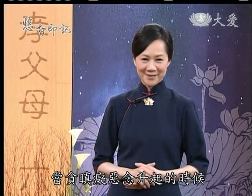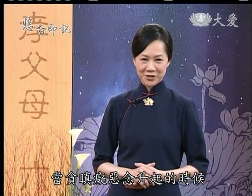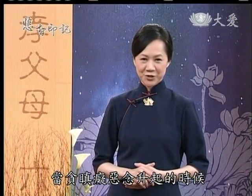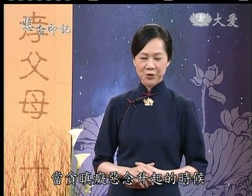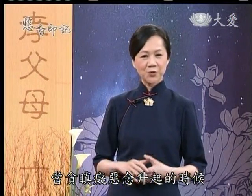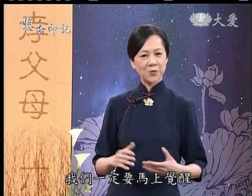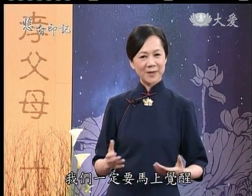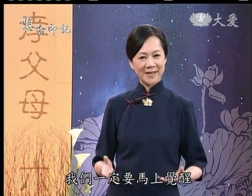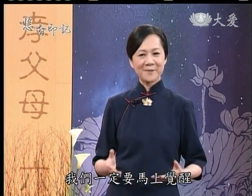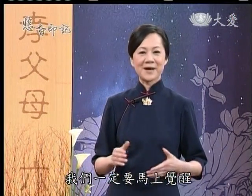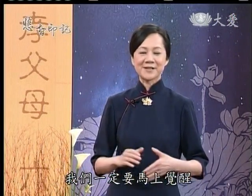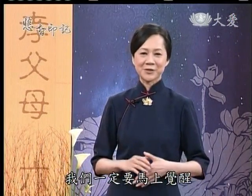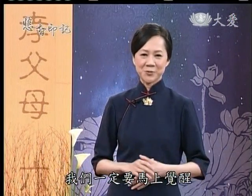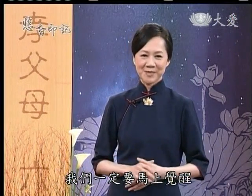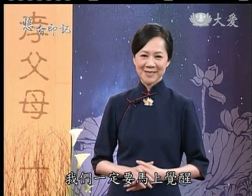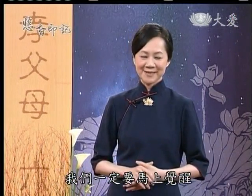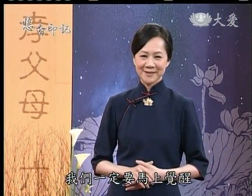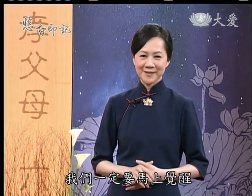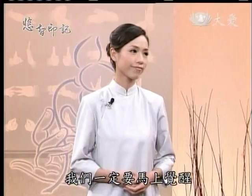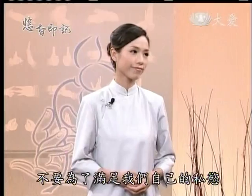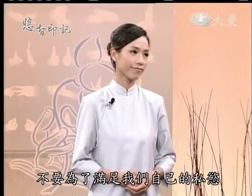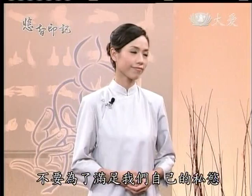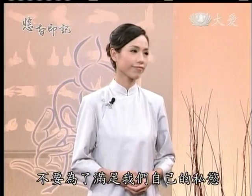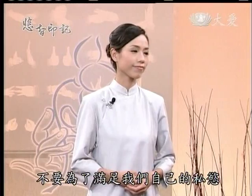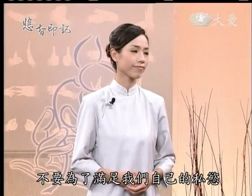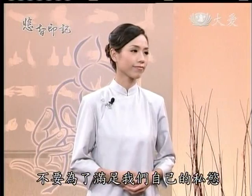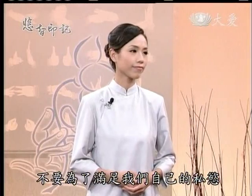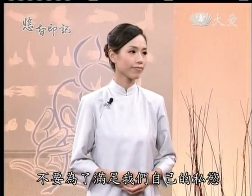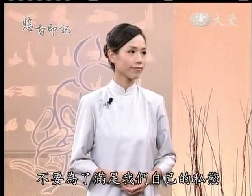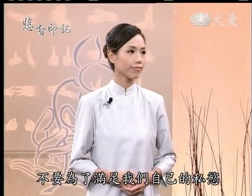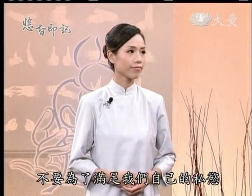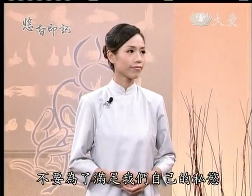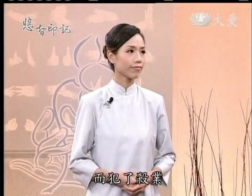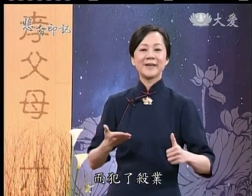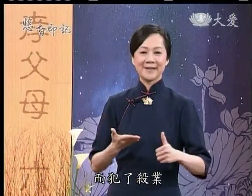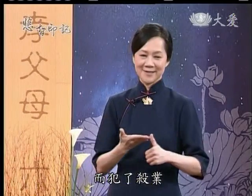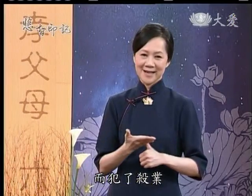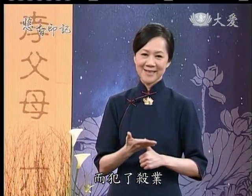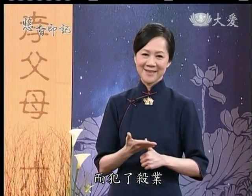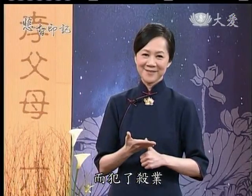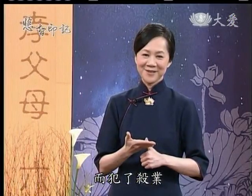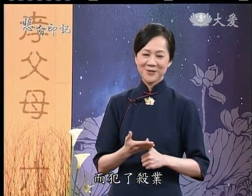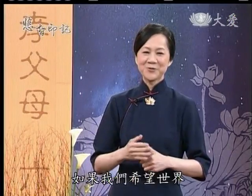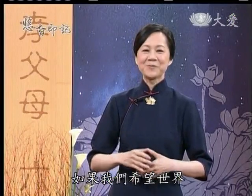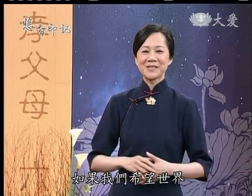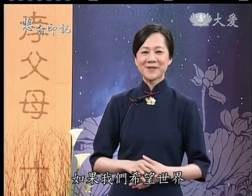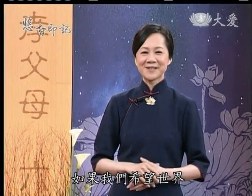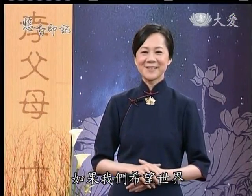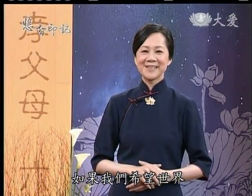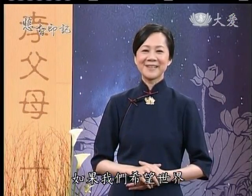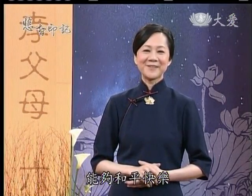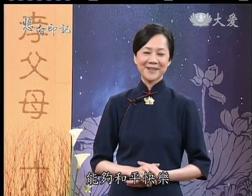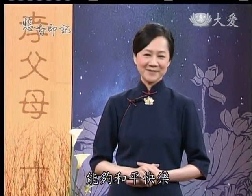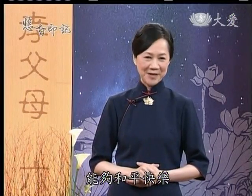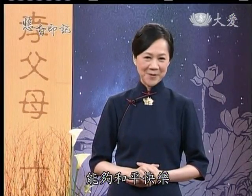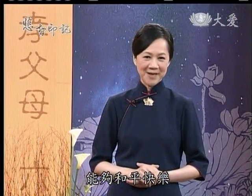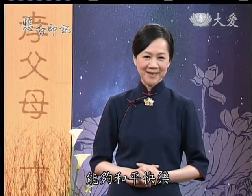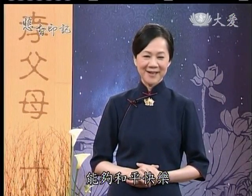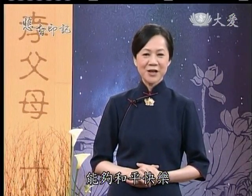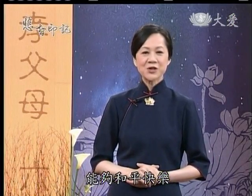起的时候，我们一定要马上觉醒，不要为了满足我们自己的私欲而犯了杀业。如果我们希望世界能够和平快乐，